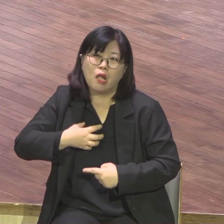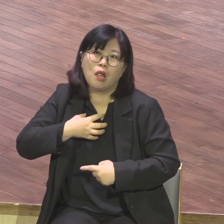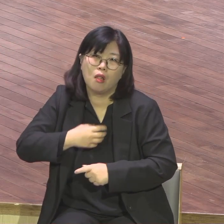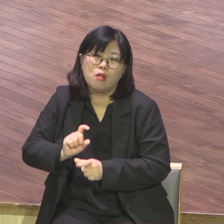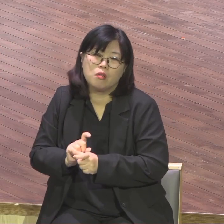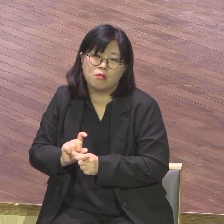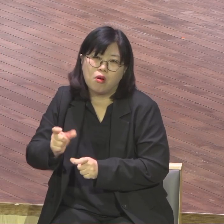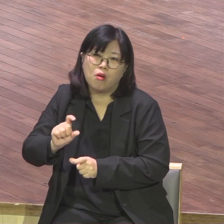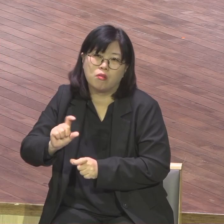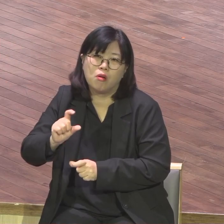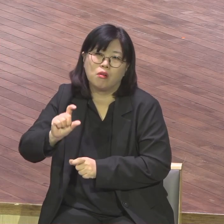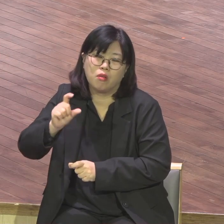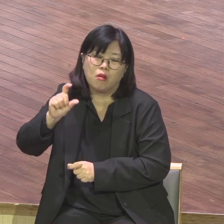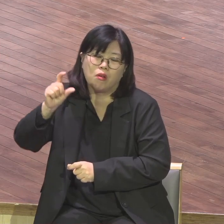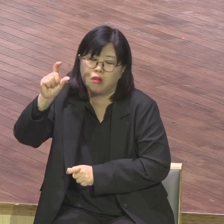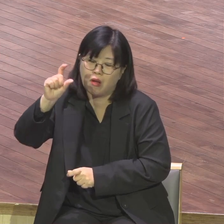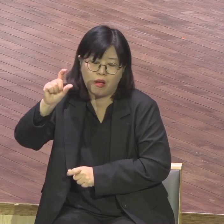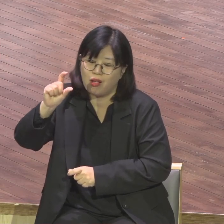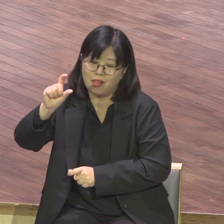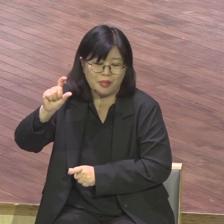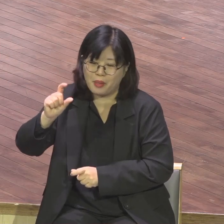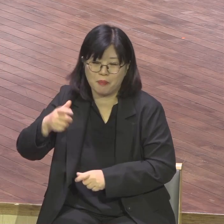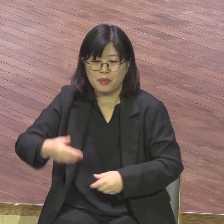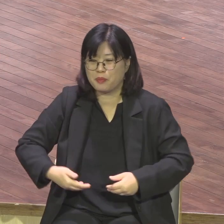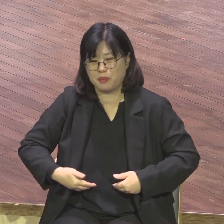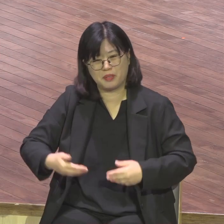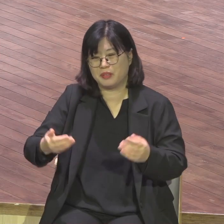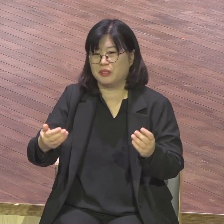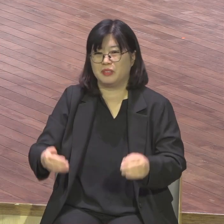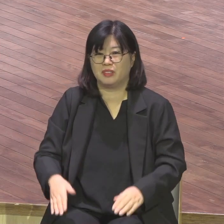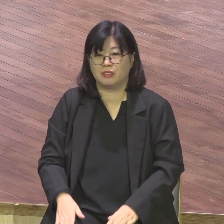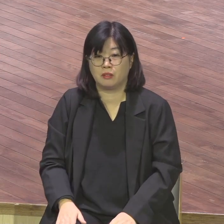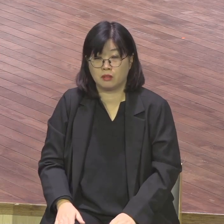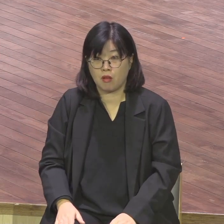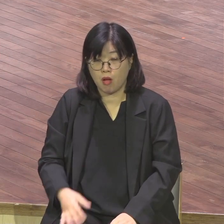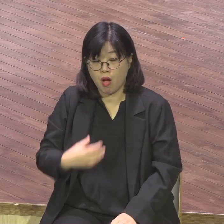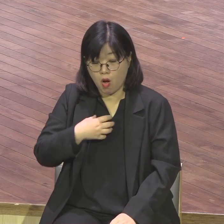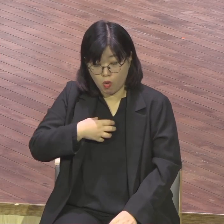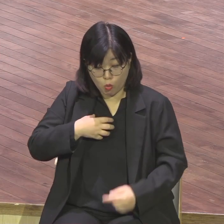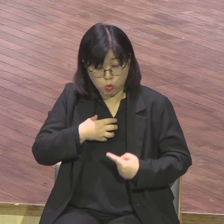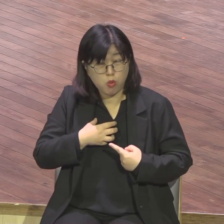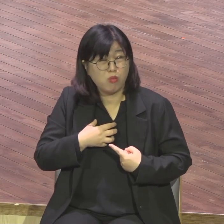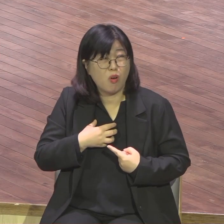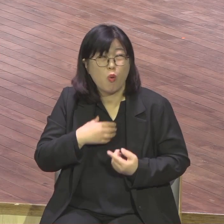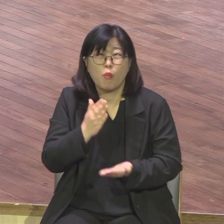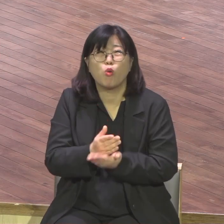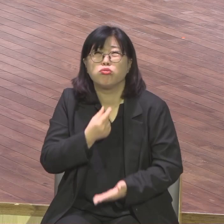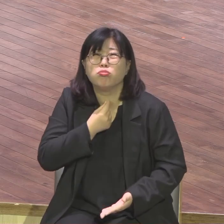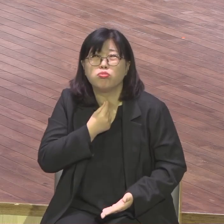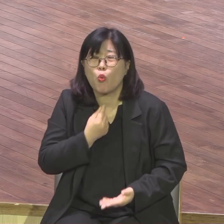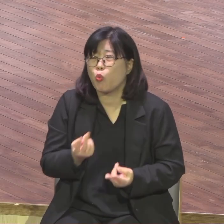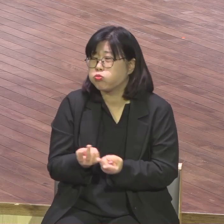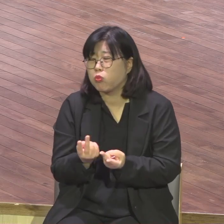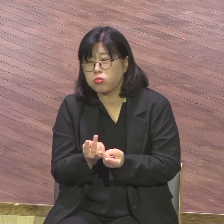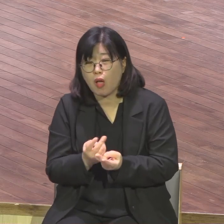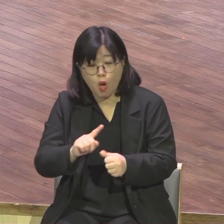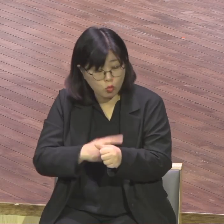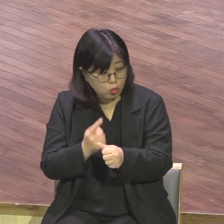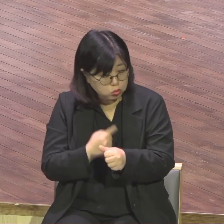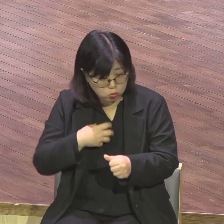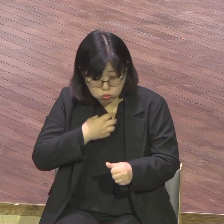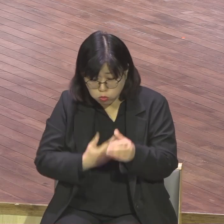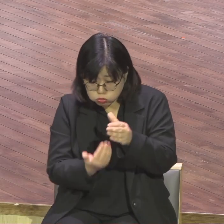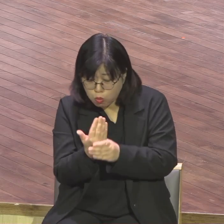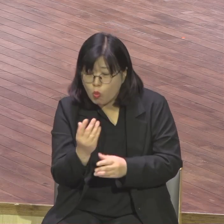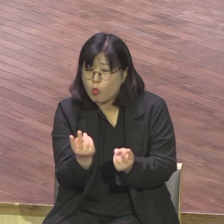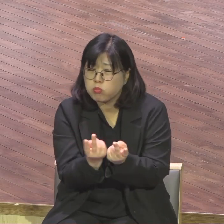한마디로 염려하지 말라가 뭐예요? 기도로 맡겨라는 거예요. 기도 안 하니까 염려한다 이 말이에요. 반대로